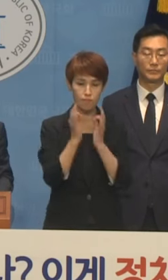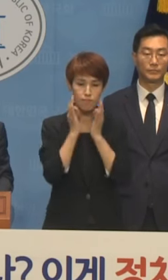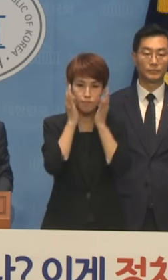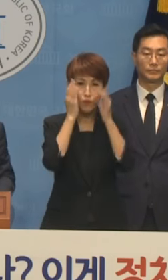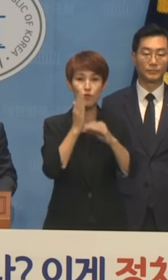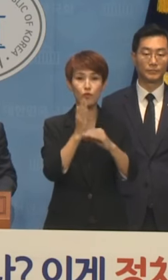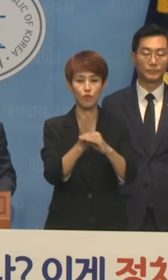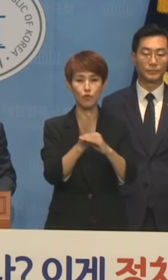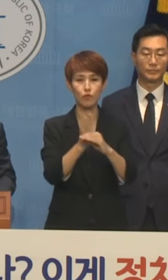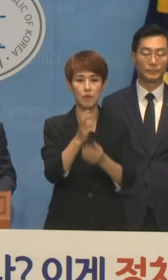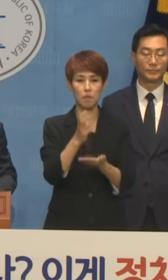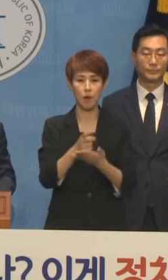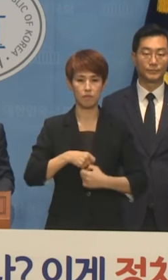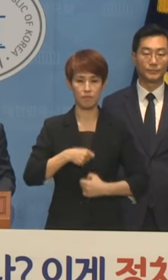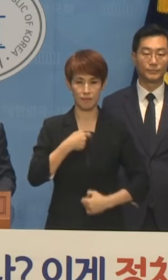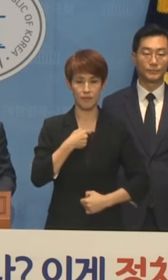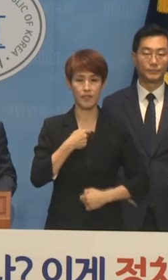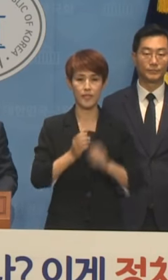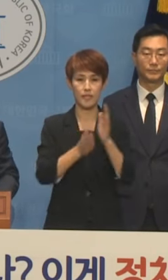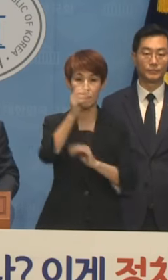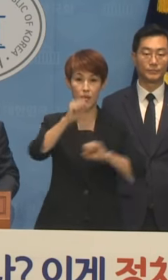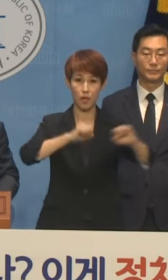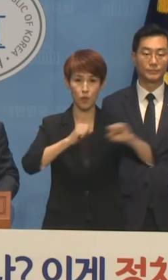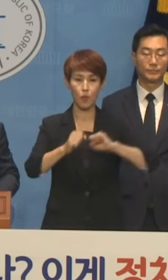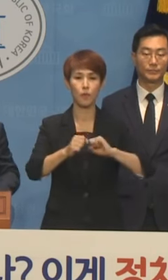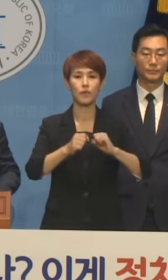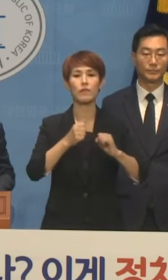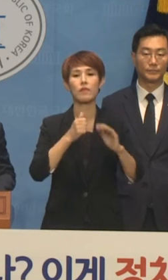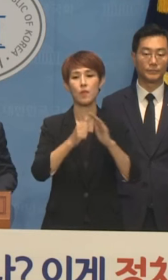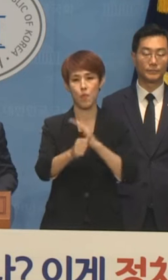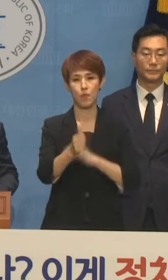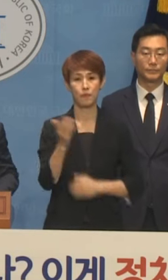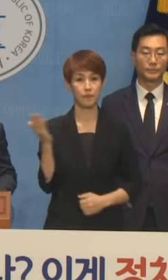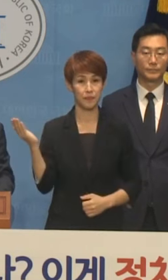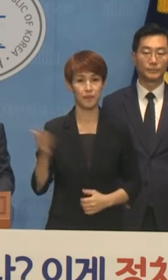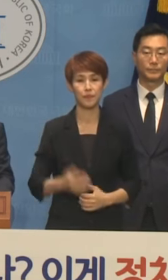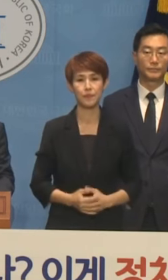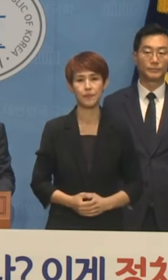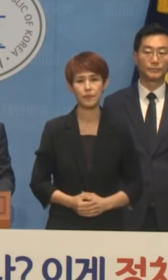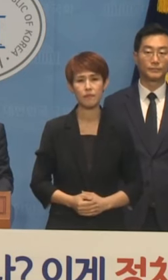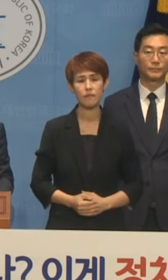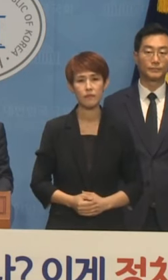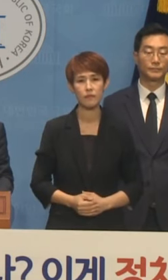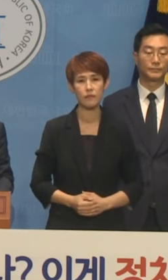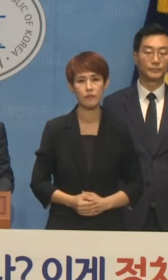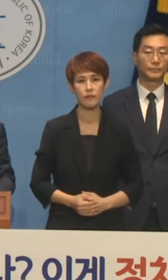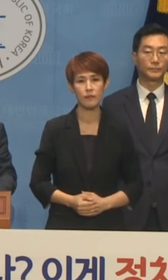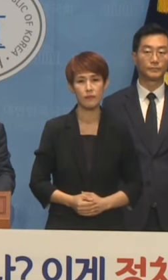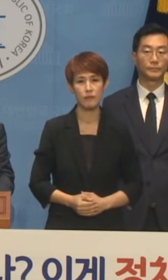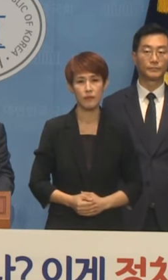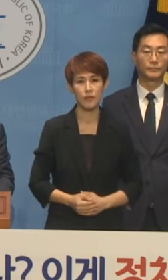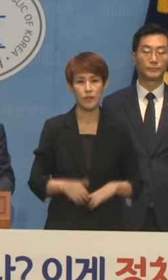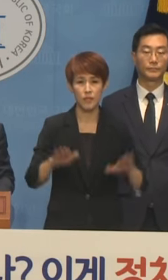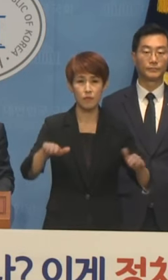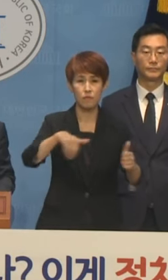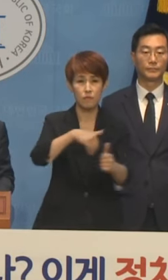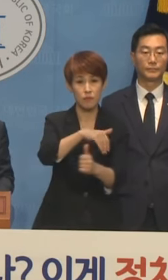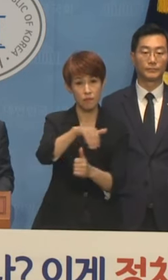있는 사법정의 바로세우기 시민행동 상임대표 김한매입니다. 정말 지금 작금의